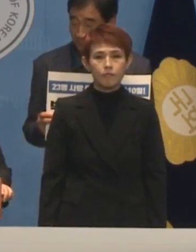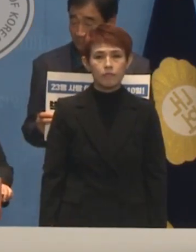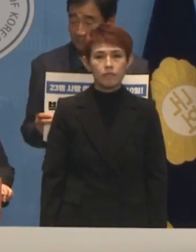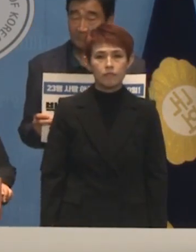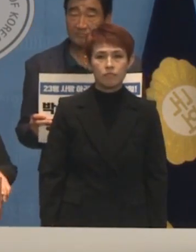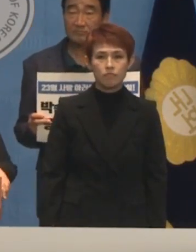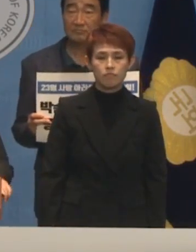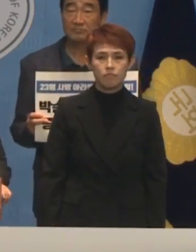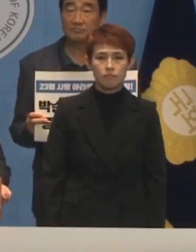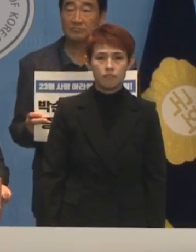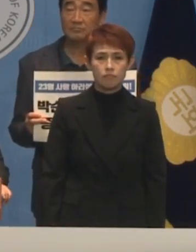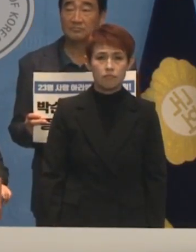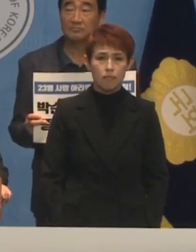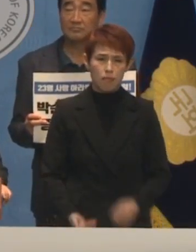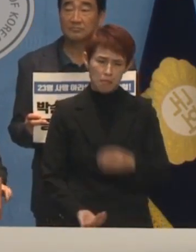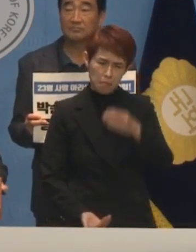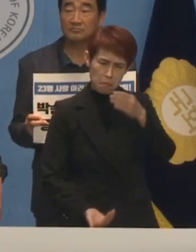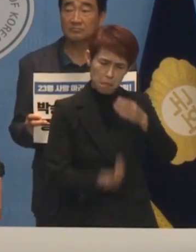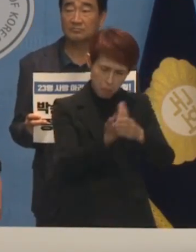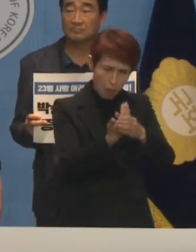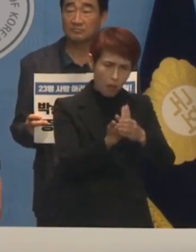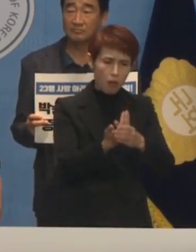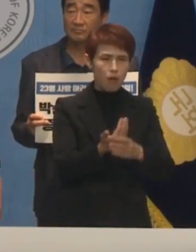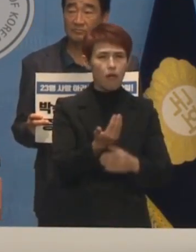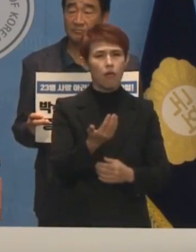유례 없는 산업재해 참사입니다.